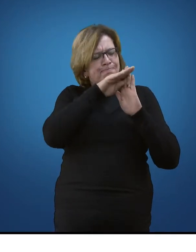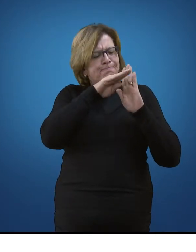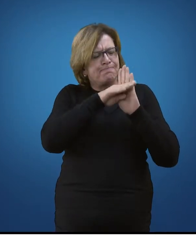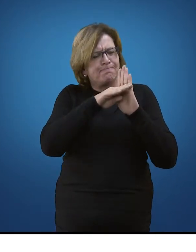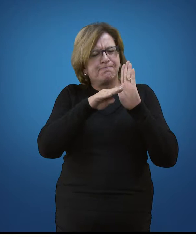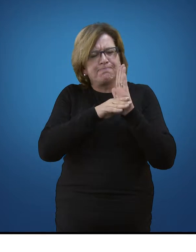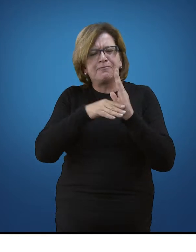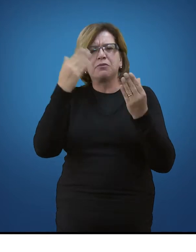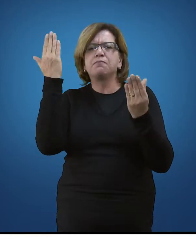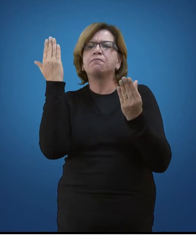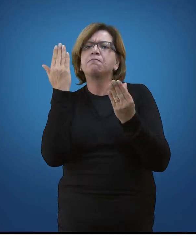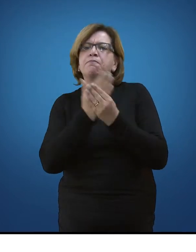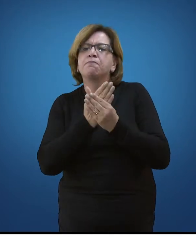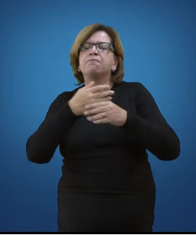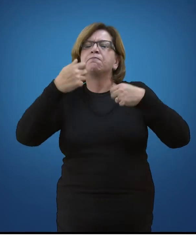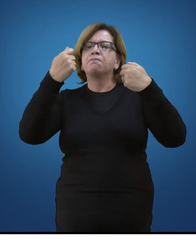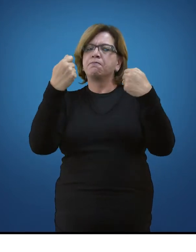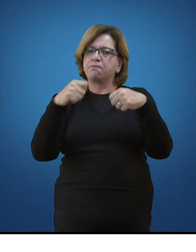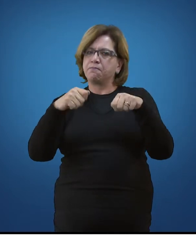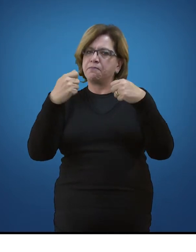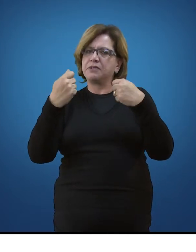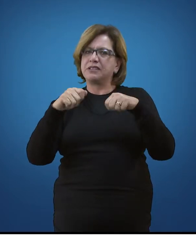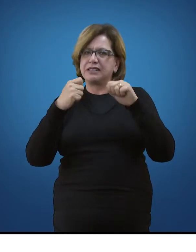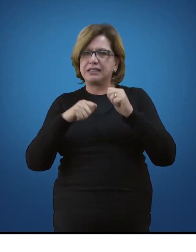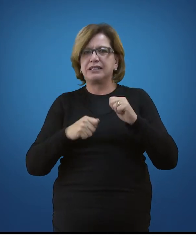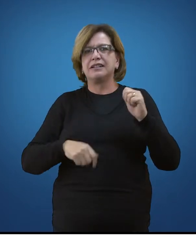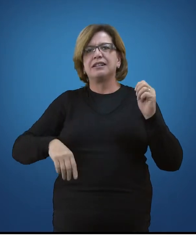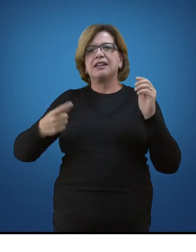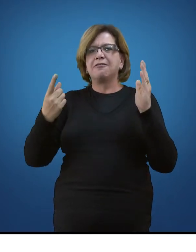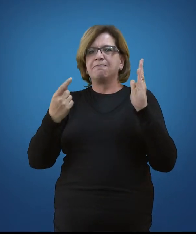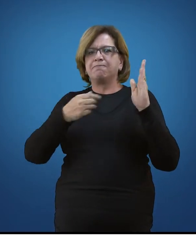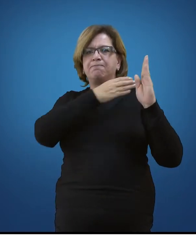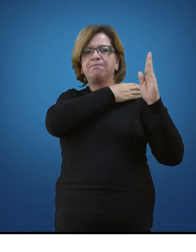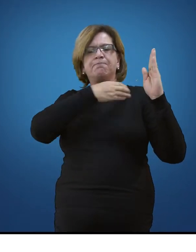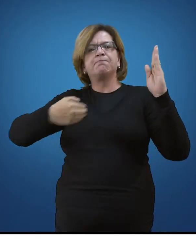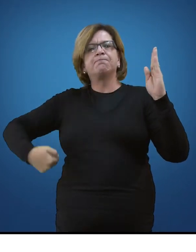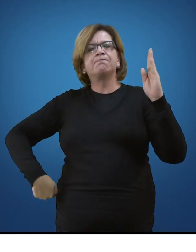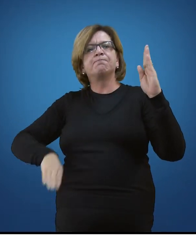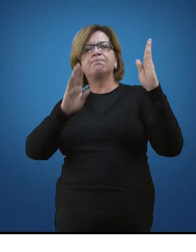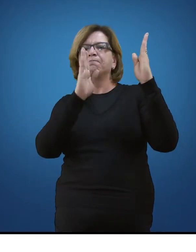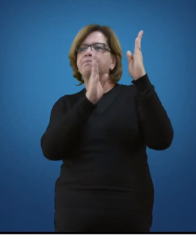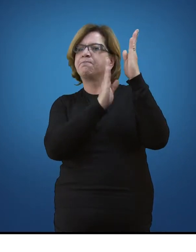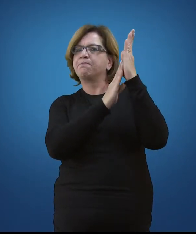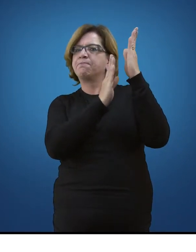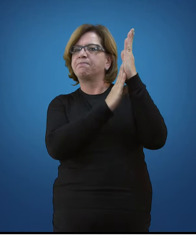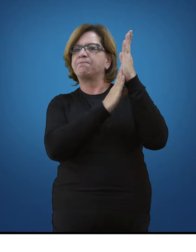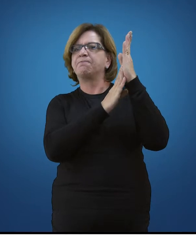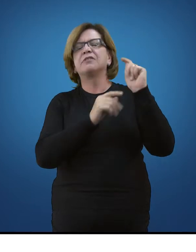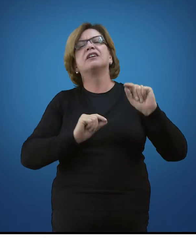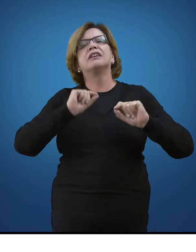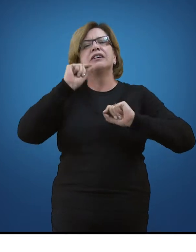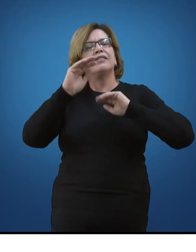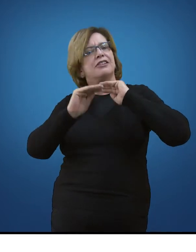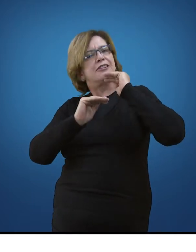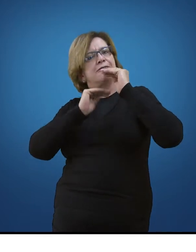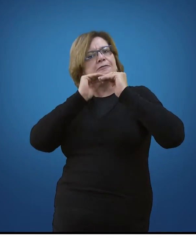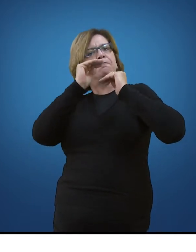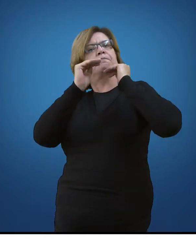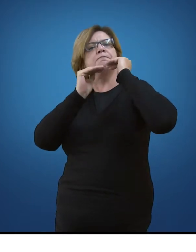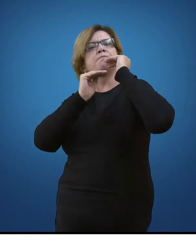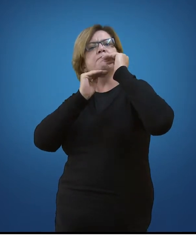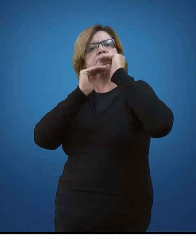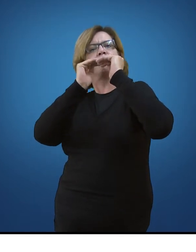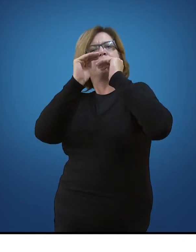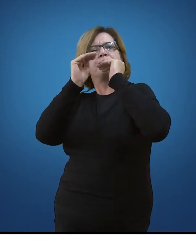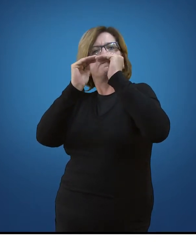processo administrativo, chamado processo de licitação. E isso não será desenvolvido, na grande maioria dos